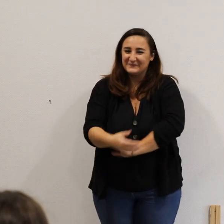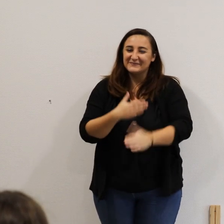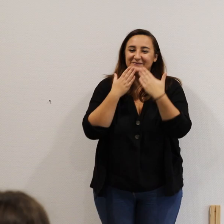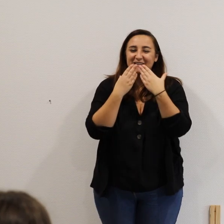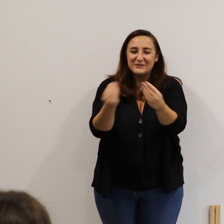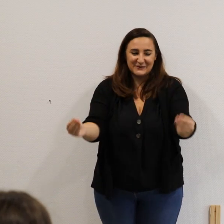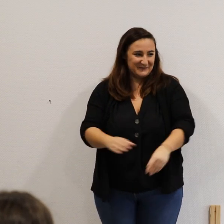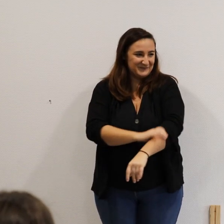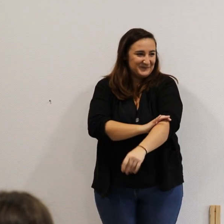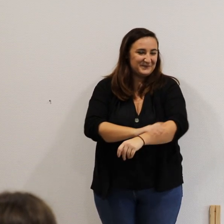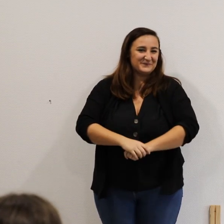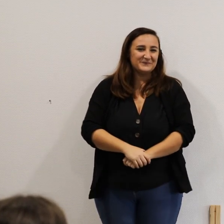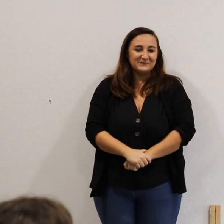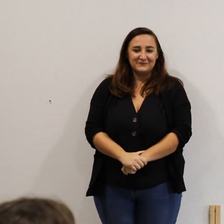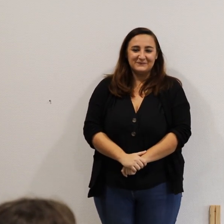Merci beaucoup.